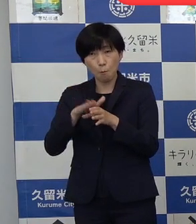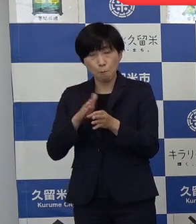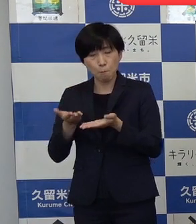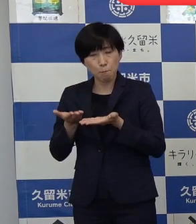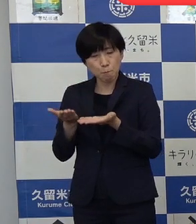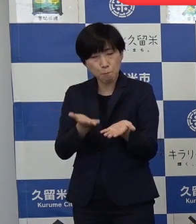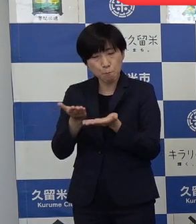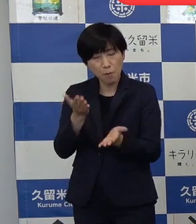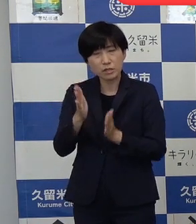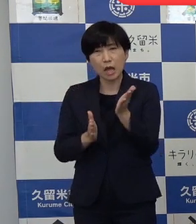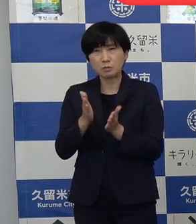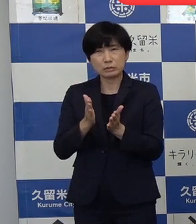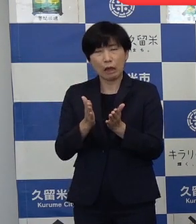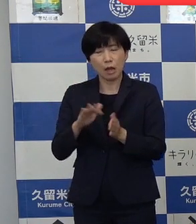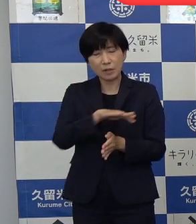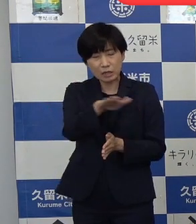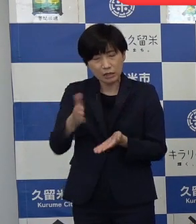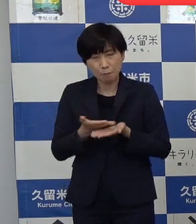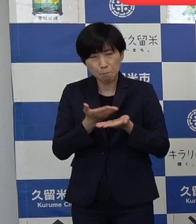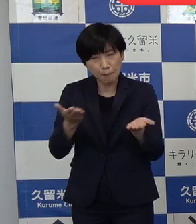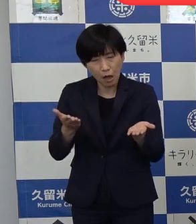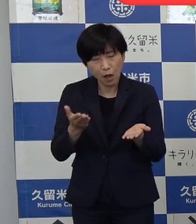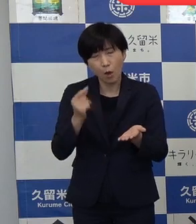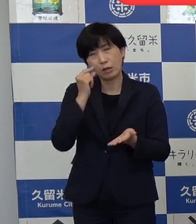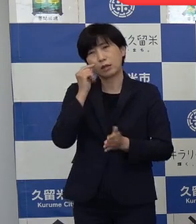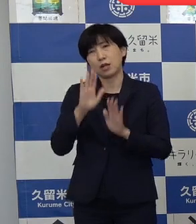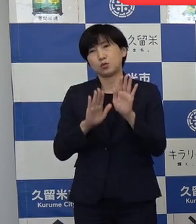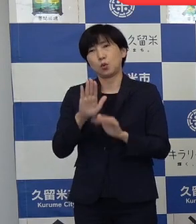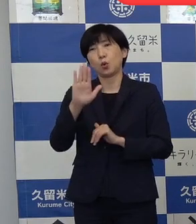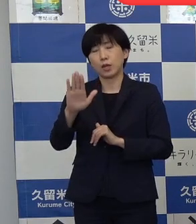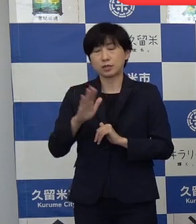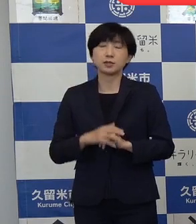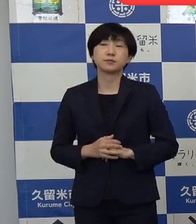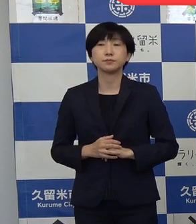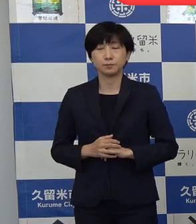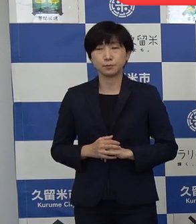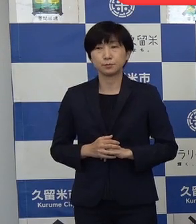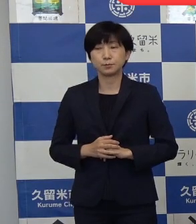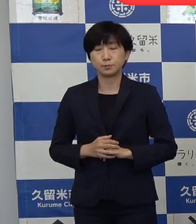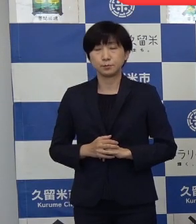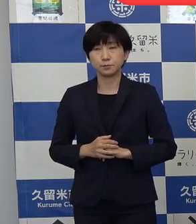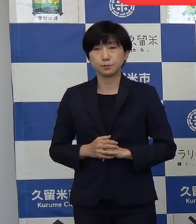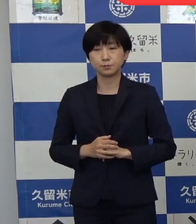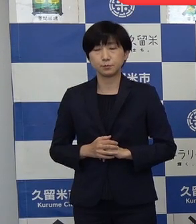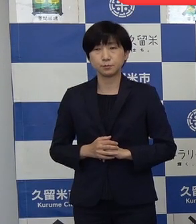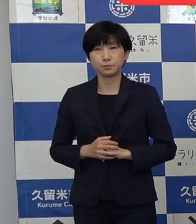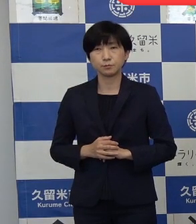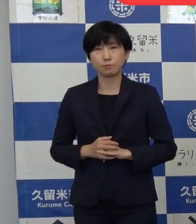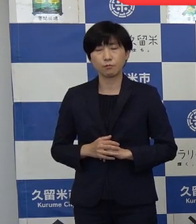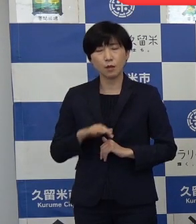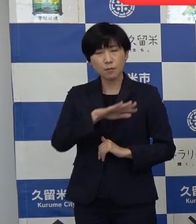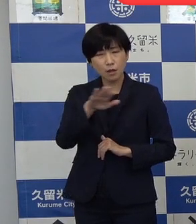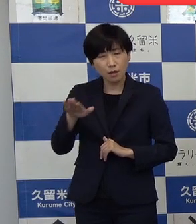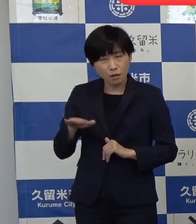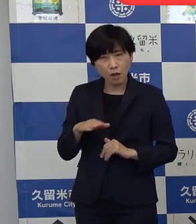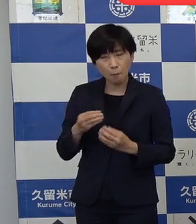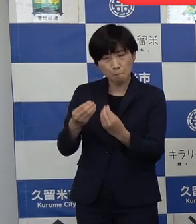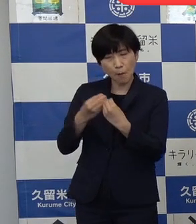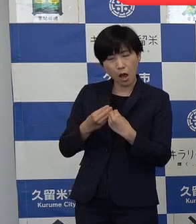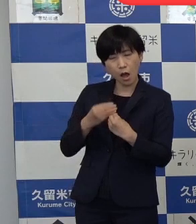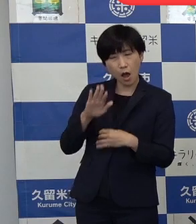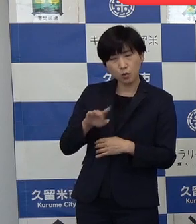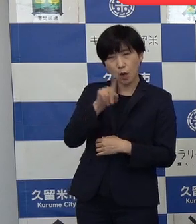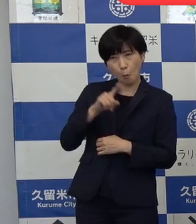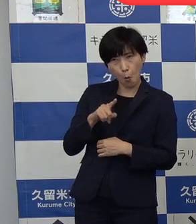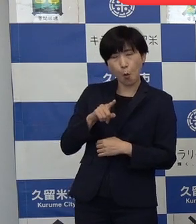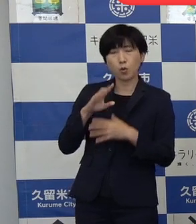サービスも全ての方にお届けができないような状況になってきております。今は誰もが感染する可能性があり